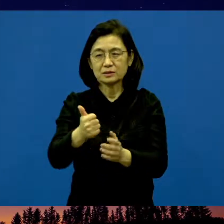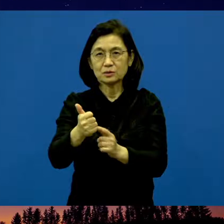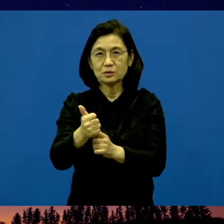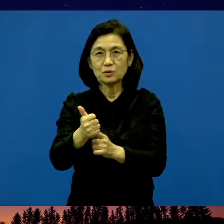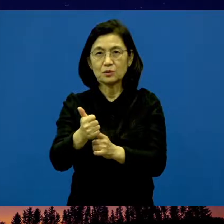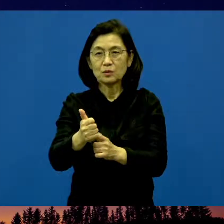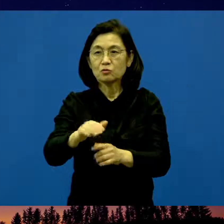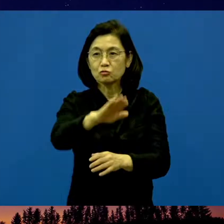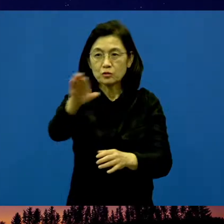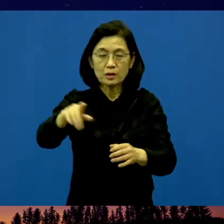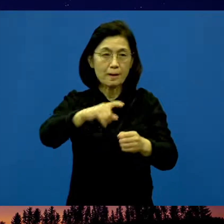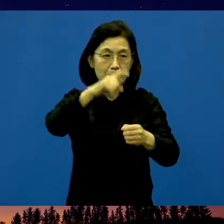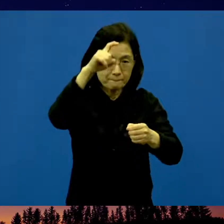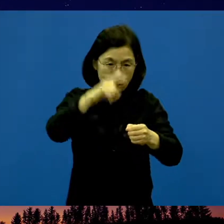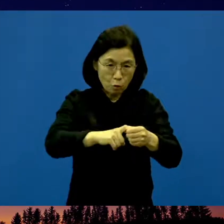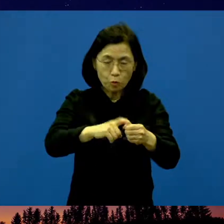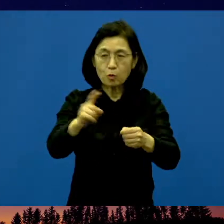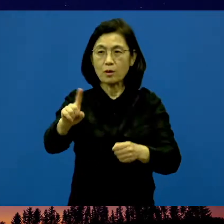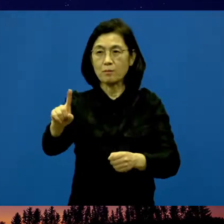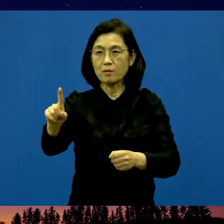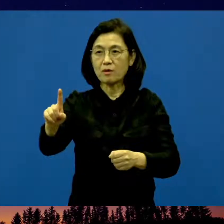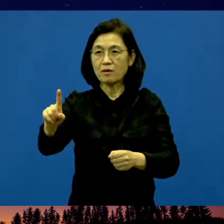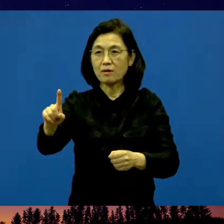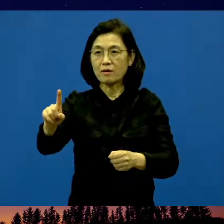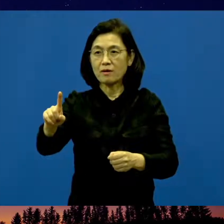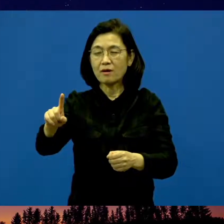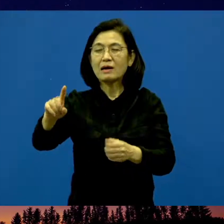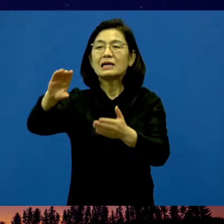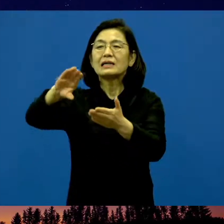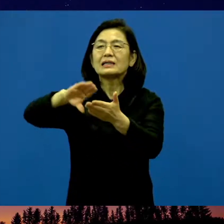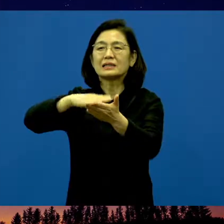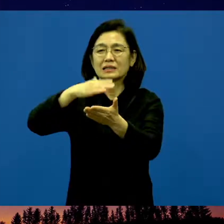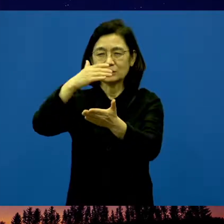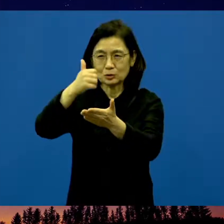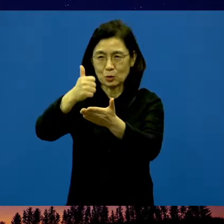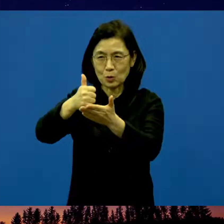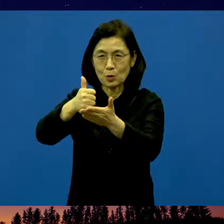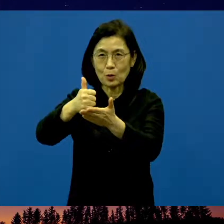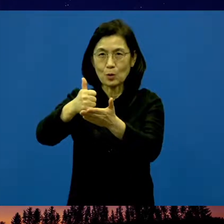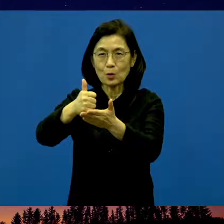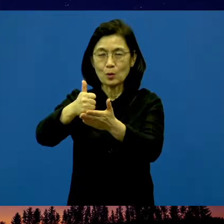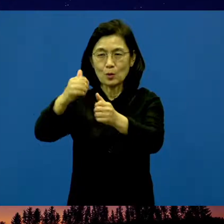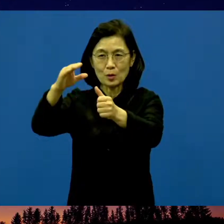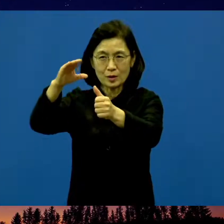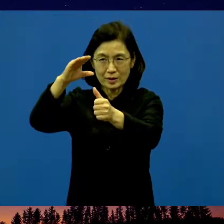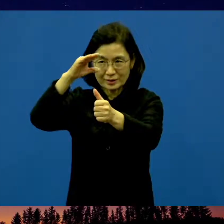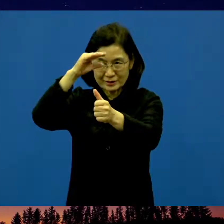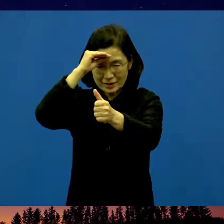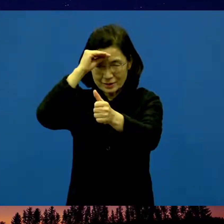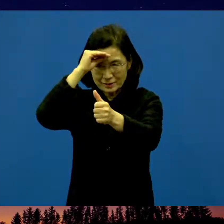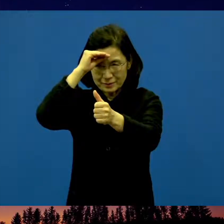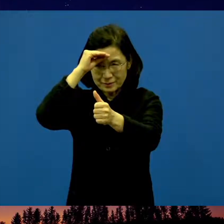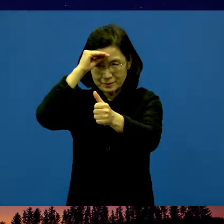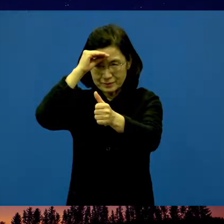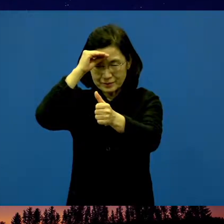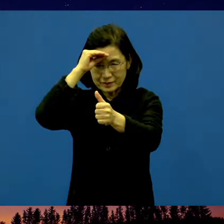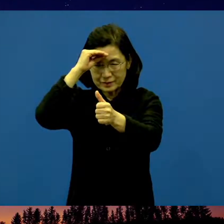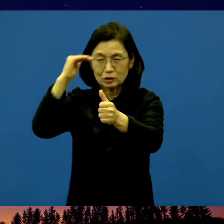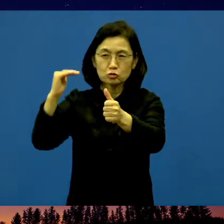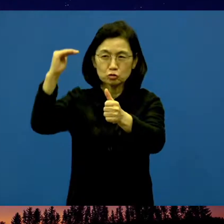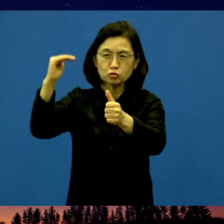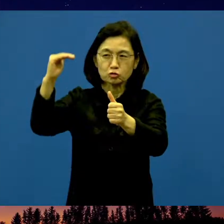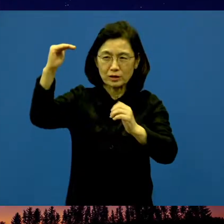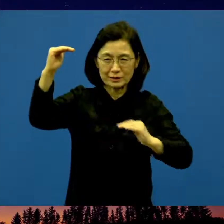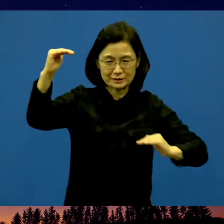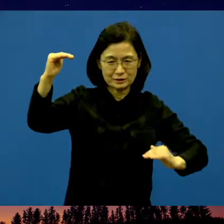목표입니다. 우리가 어디까지 자라가야 되느냐? 그에게까지 자라가는. 그리스도에게까지. 그리스도의 수준까지